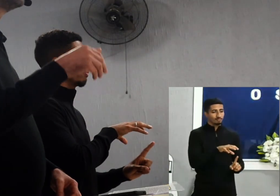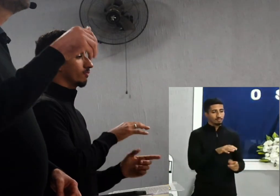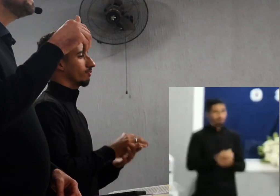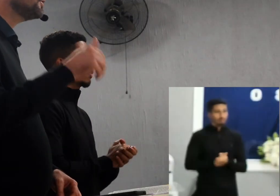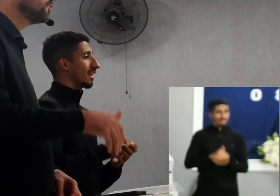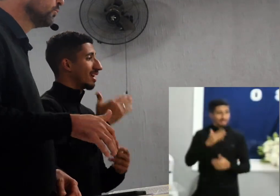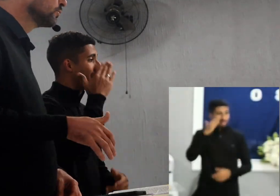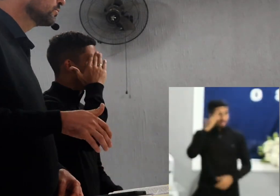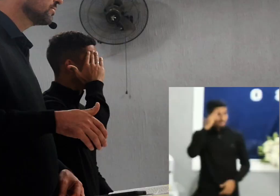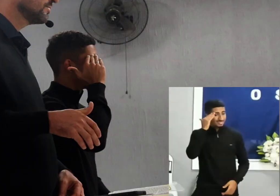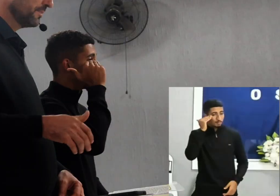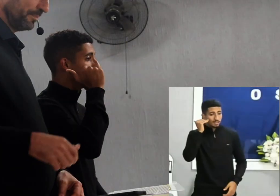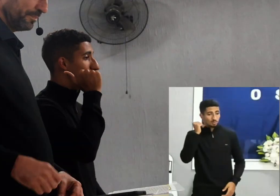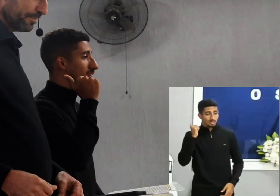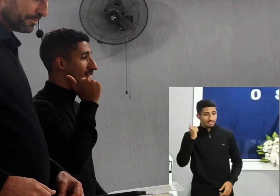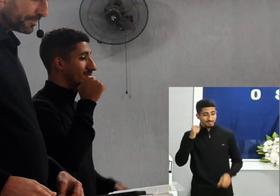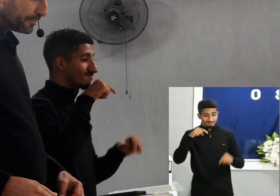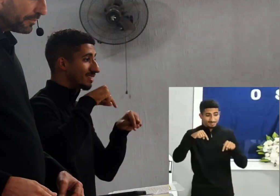sabedoria deste mundo.